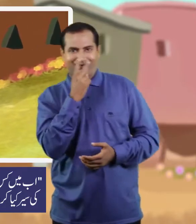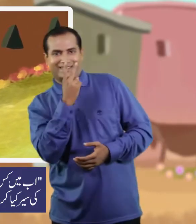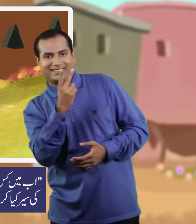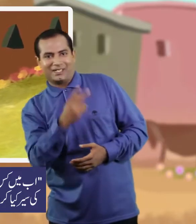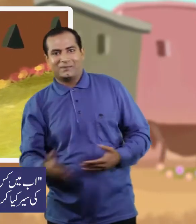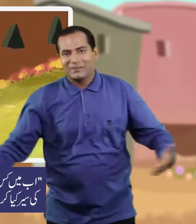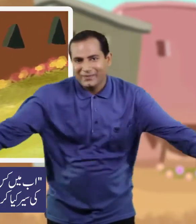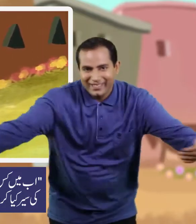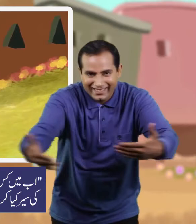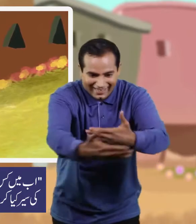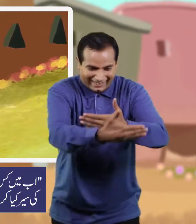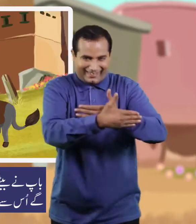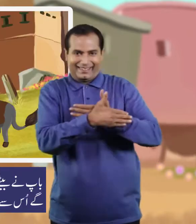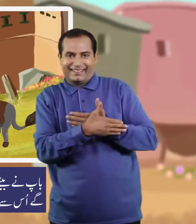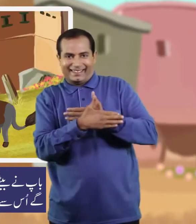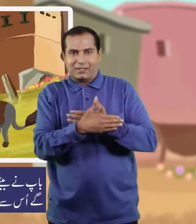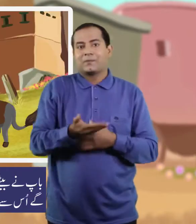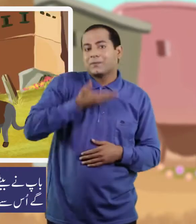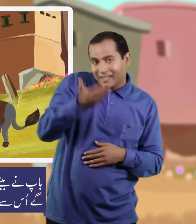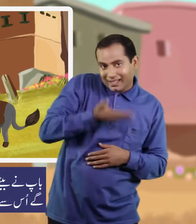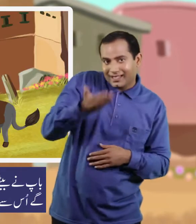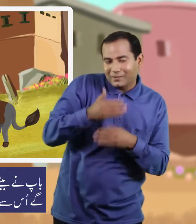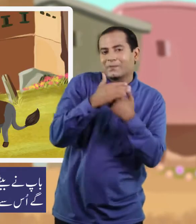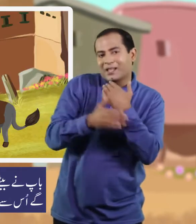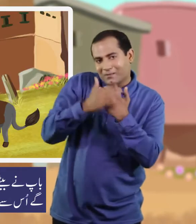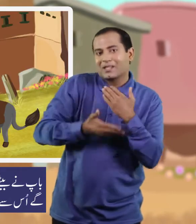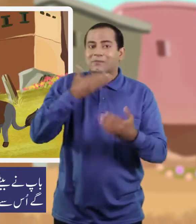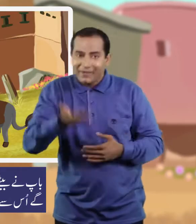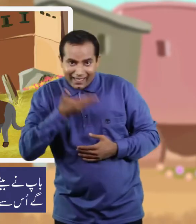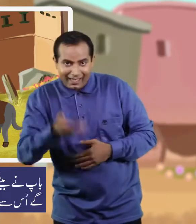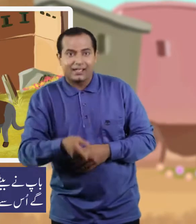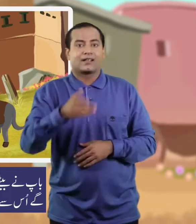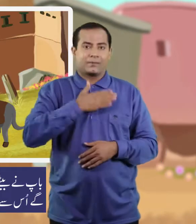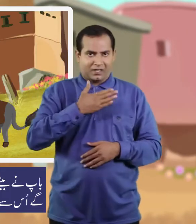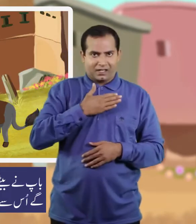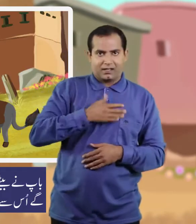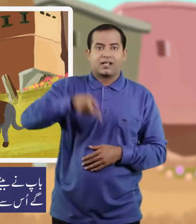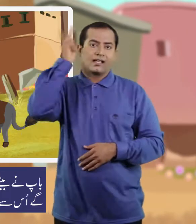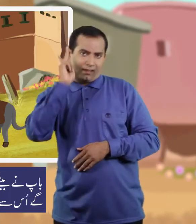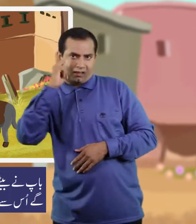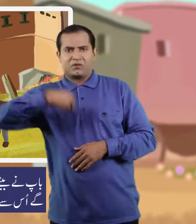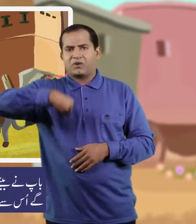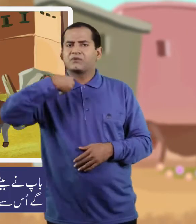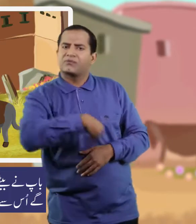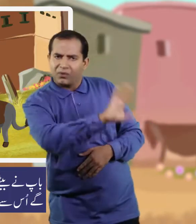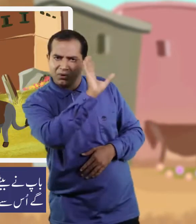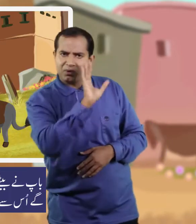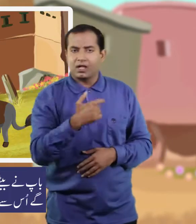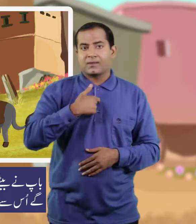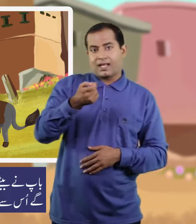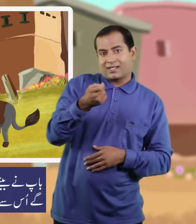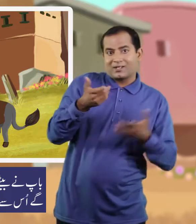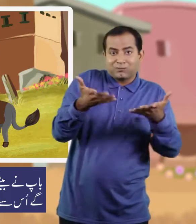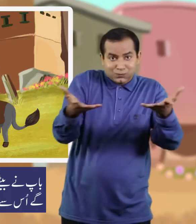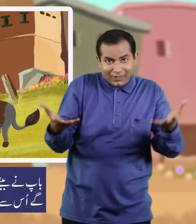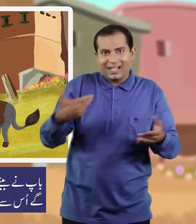उसने कहा. बाप ने बेटे को गले लगाया और उसे कहा, कि घदे को बेच कर जो पैसे मिलेंगे,